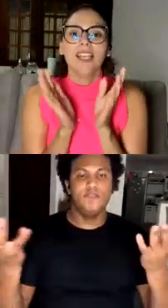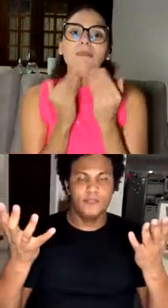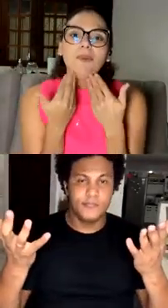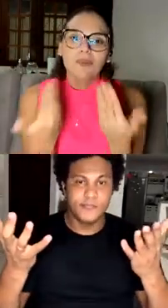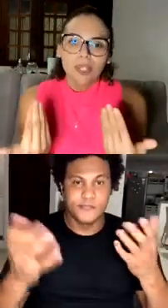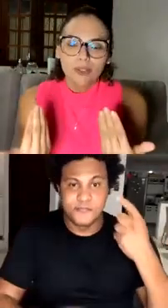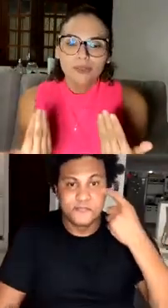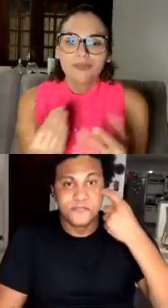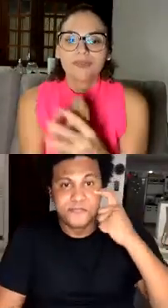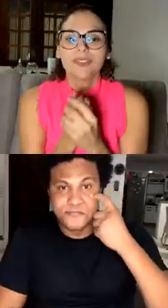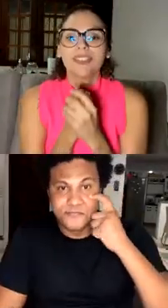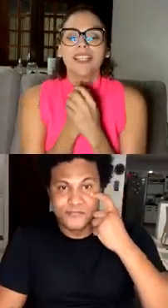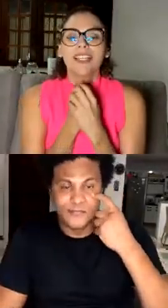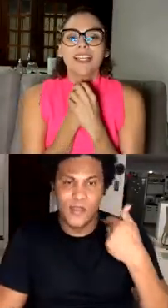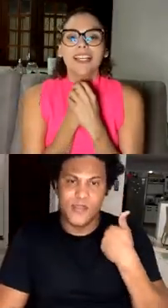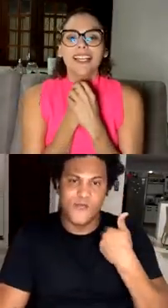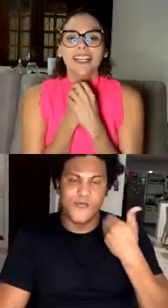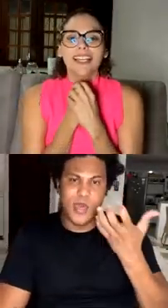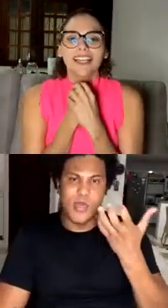em público,